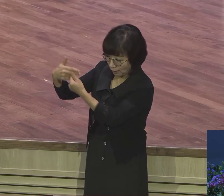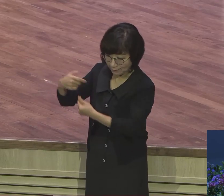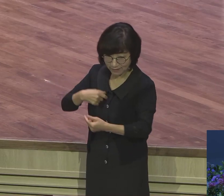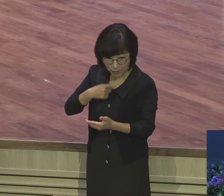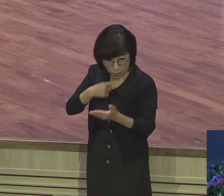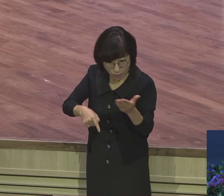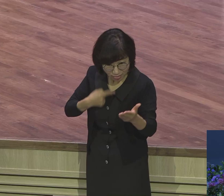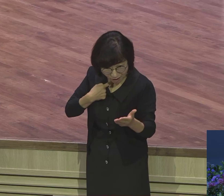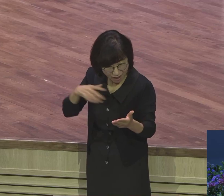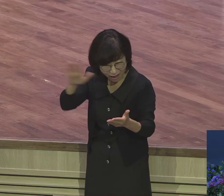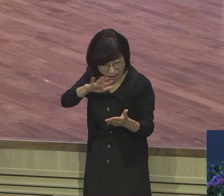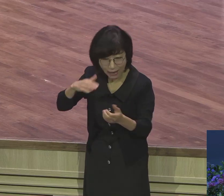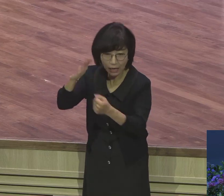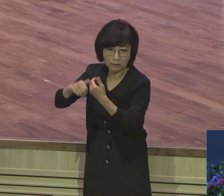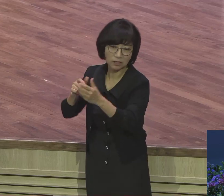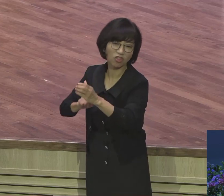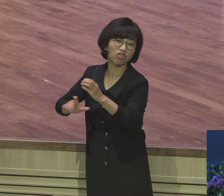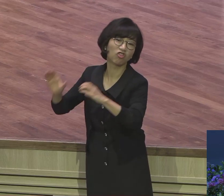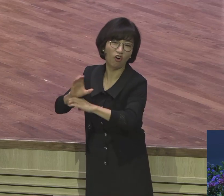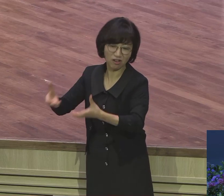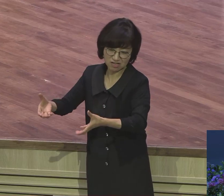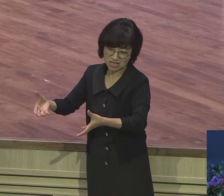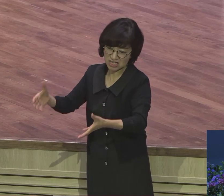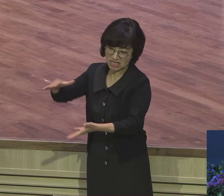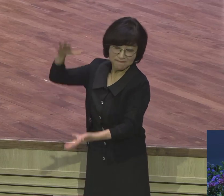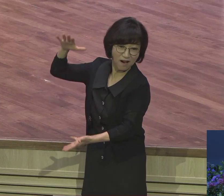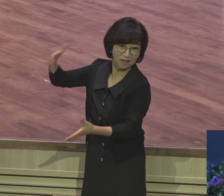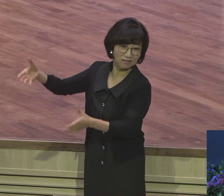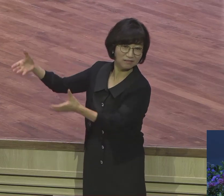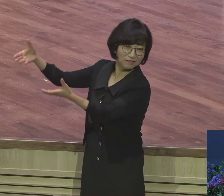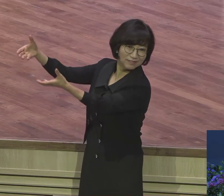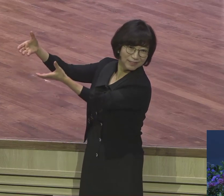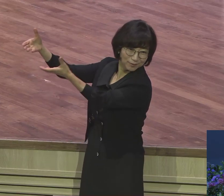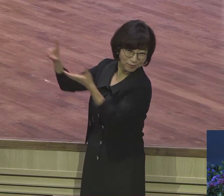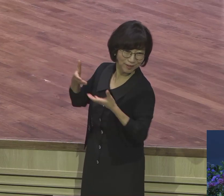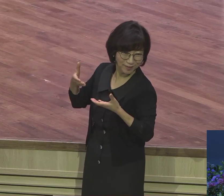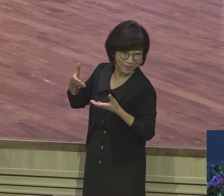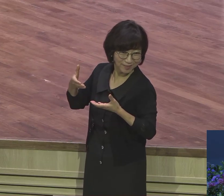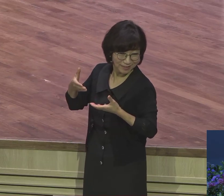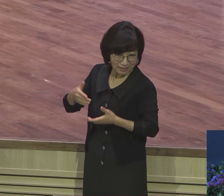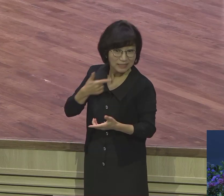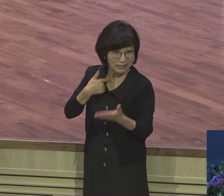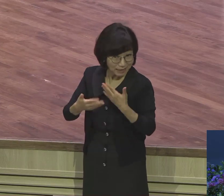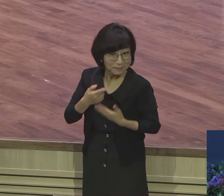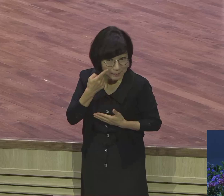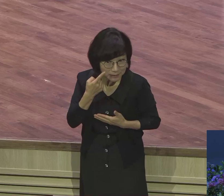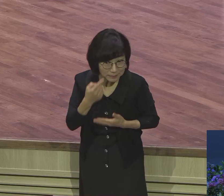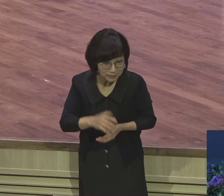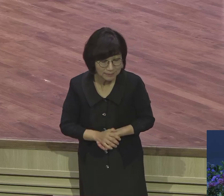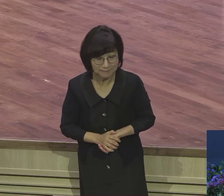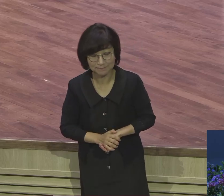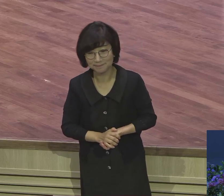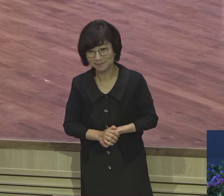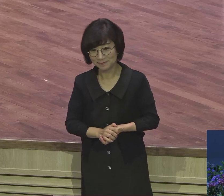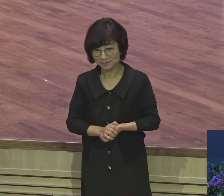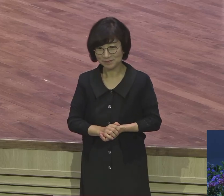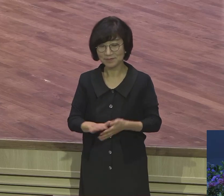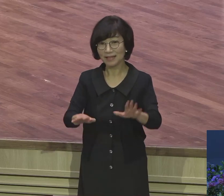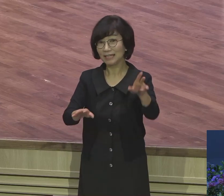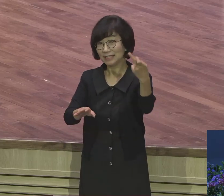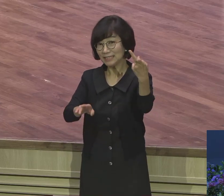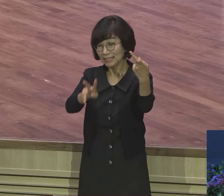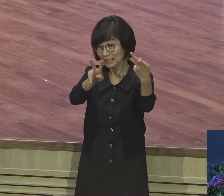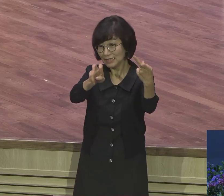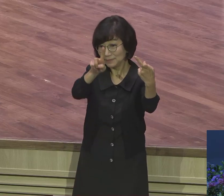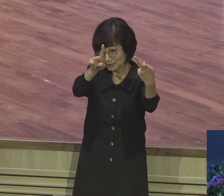하나님이 채워주신다니까요. 하나님이 공급해 주신 걸 체험을 좀 해보세요. 21절에